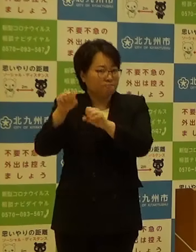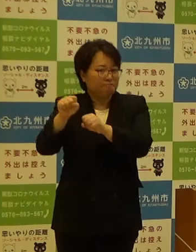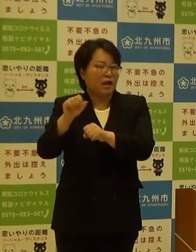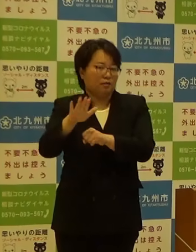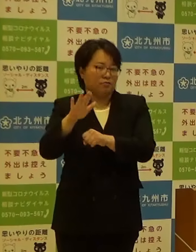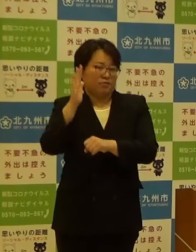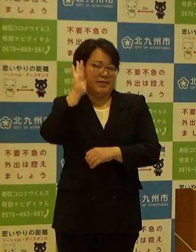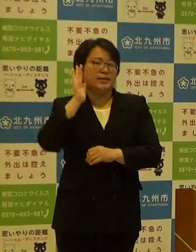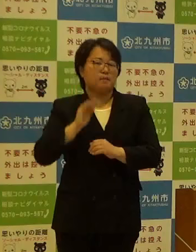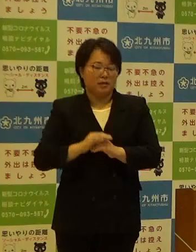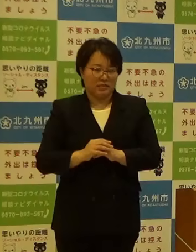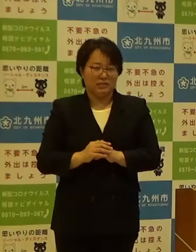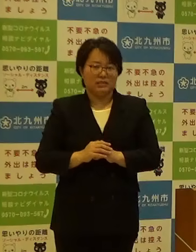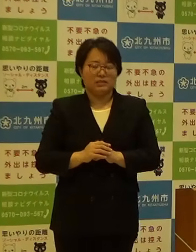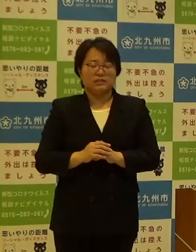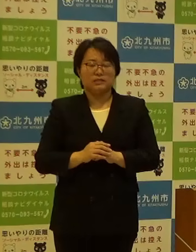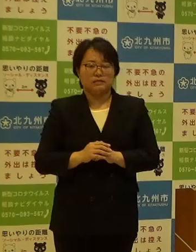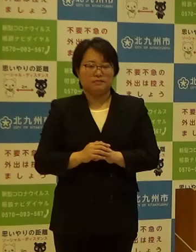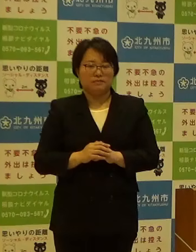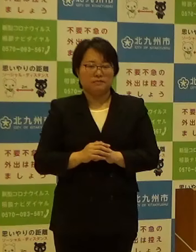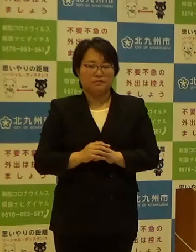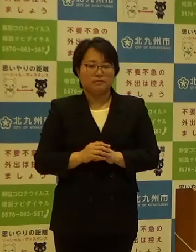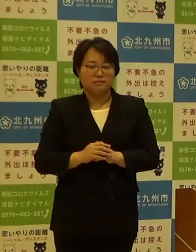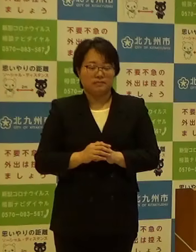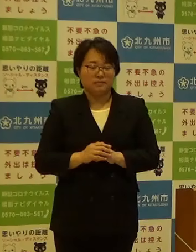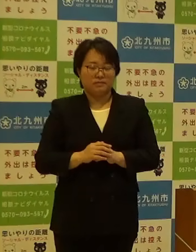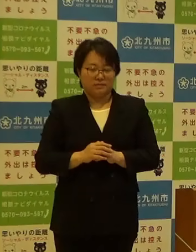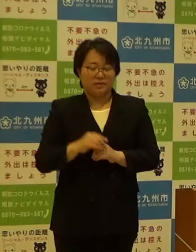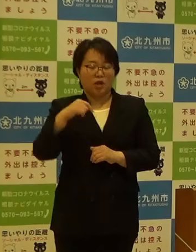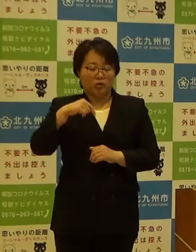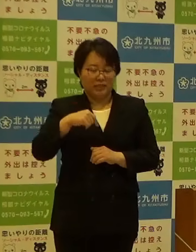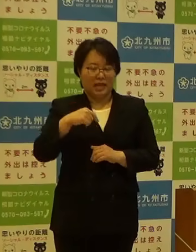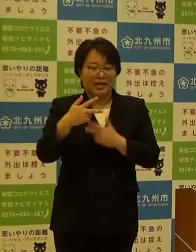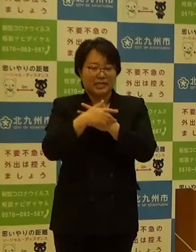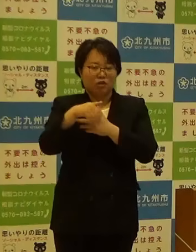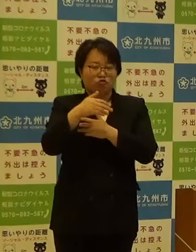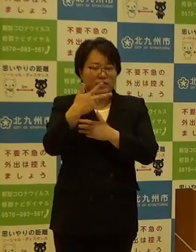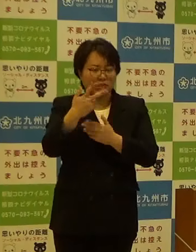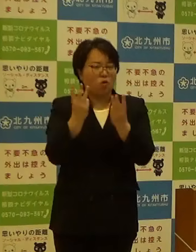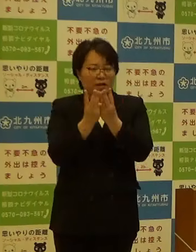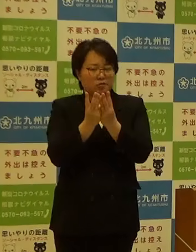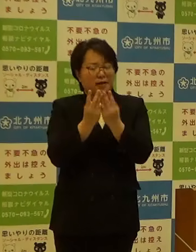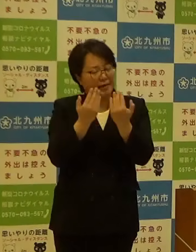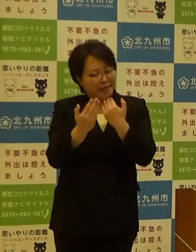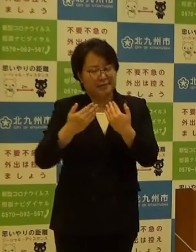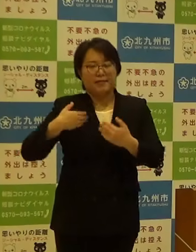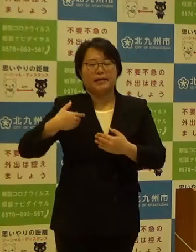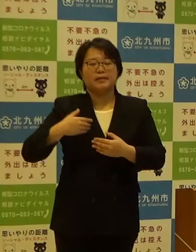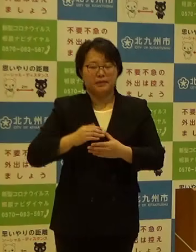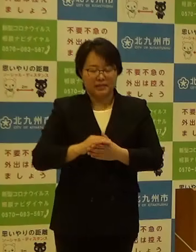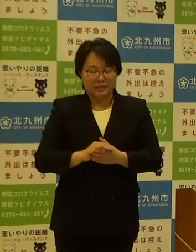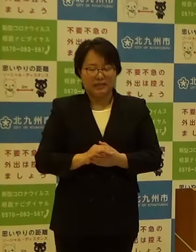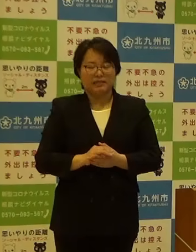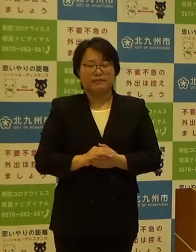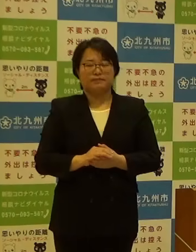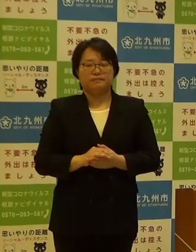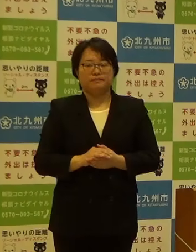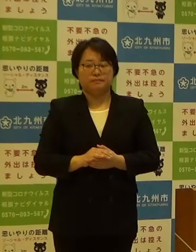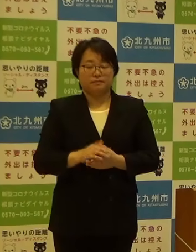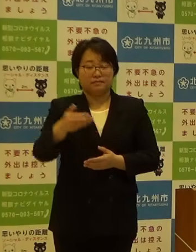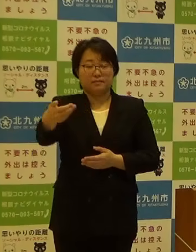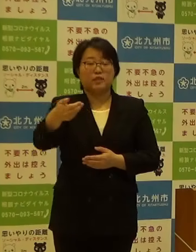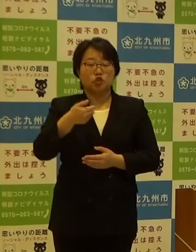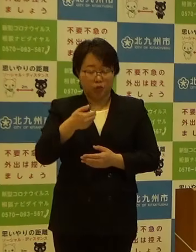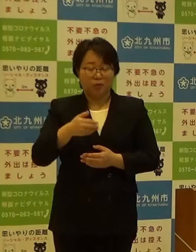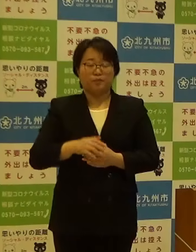ている。ただ、ゲームは食べて ます。わかりました。それでは、先ほどのゴールデンウィーク期間